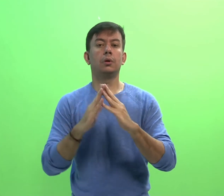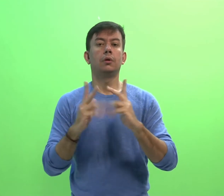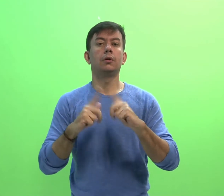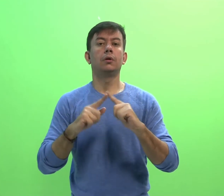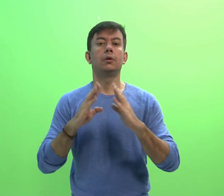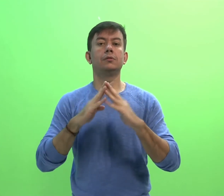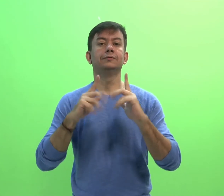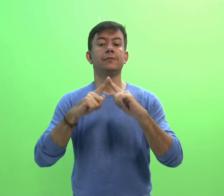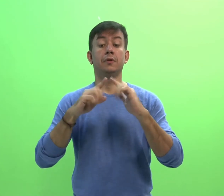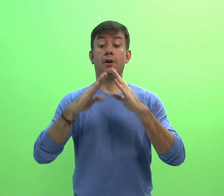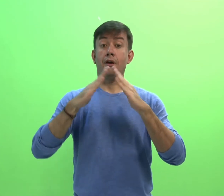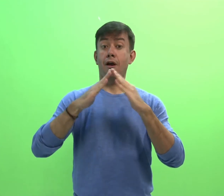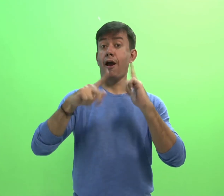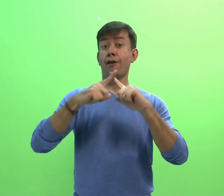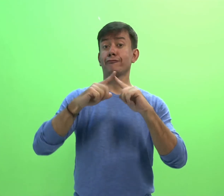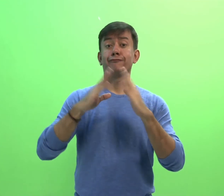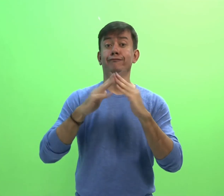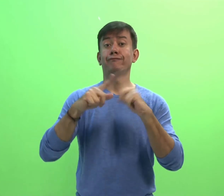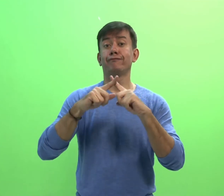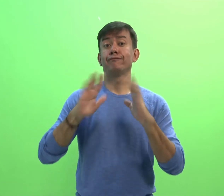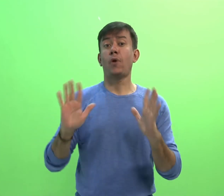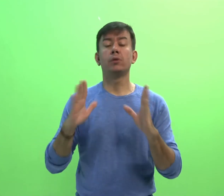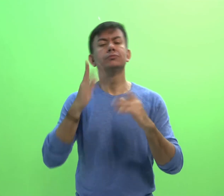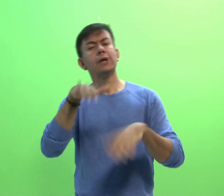telhado e a cruz, de modo livre.